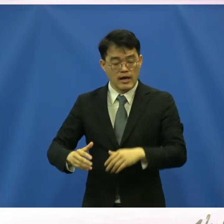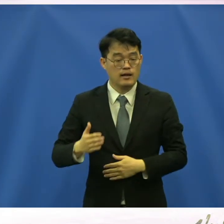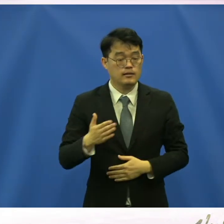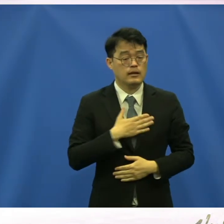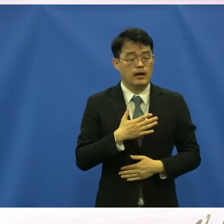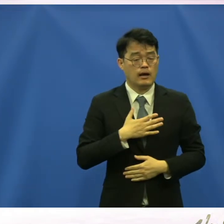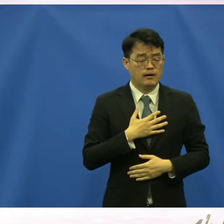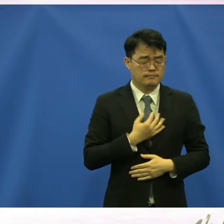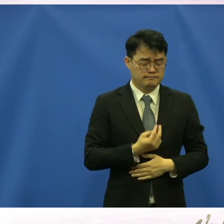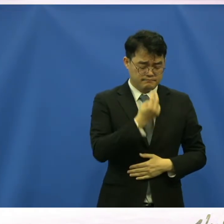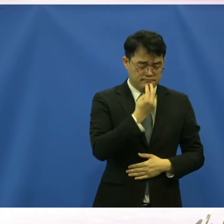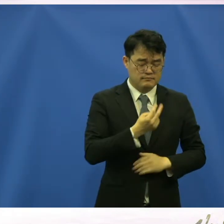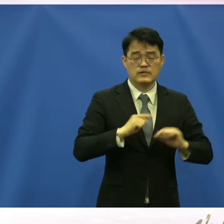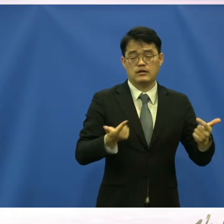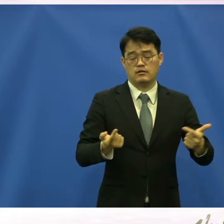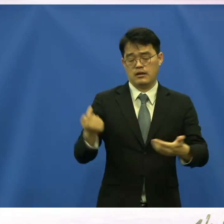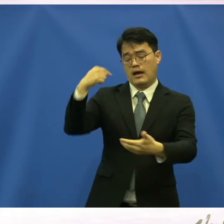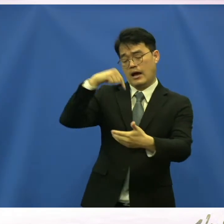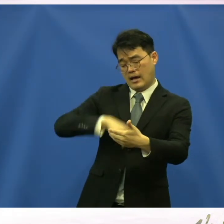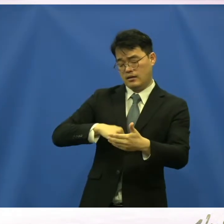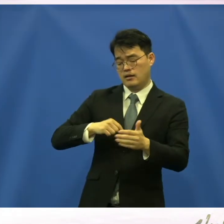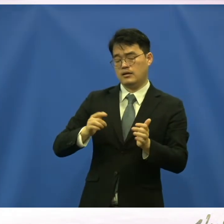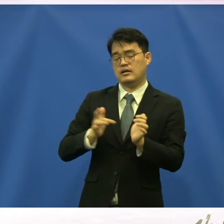내 안에 그리스도께서 사시는 것이다.